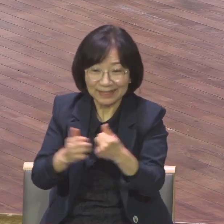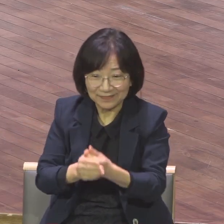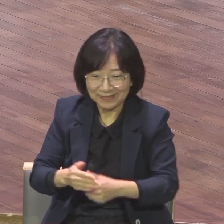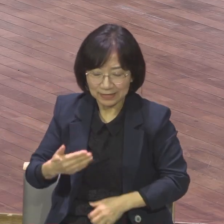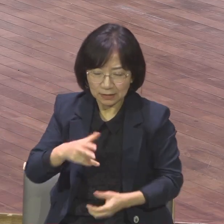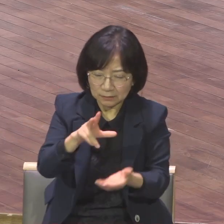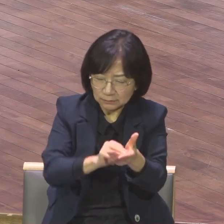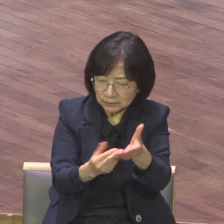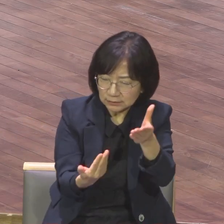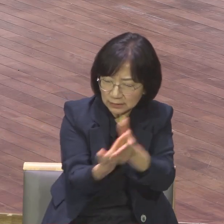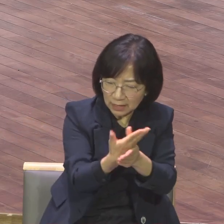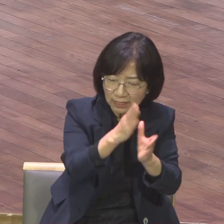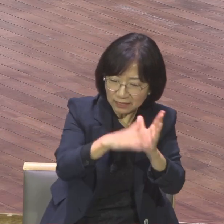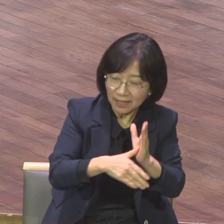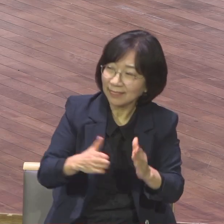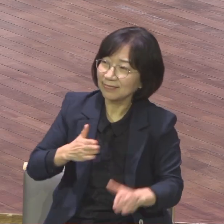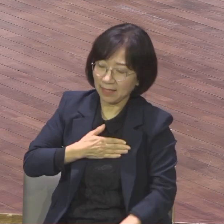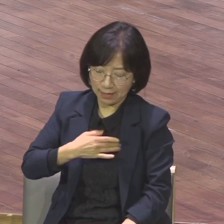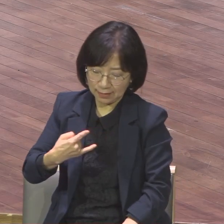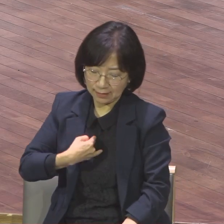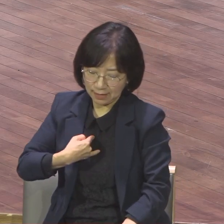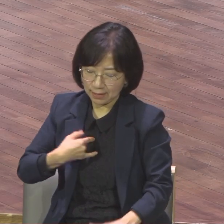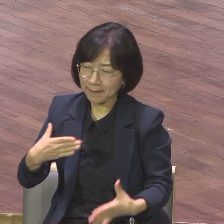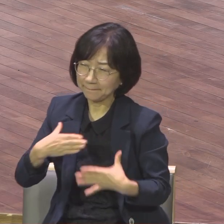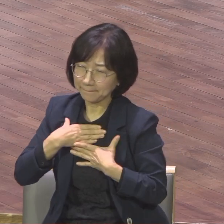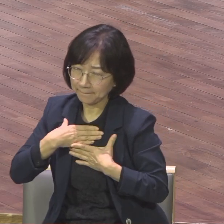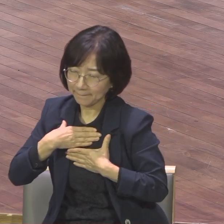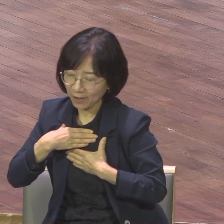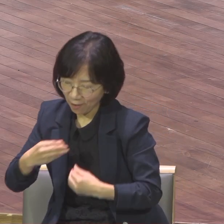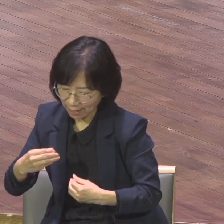평안과 희망을 주시는 하나님.